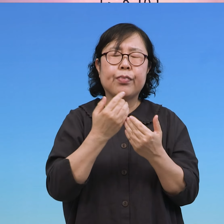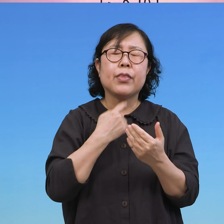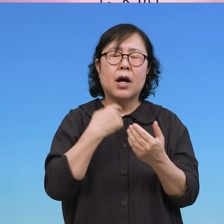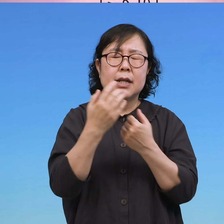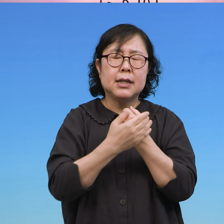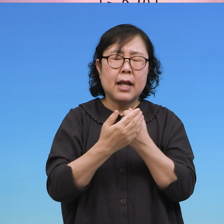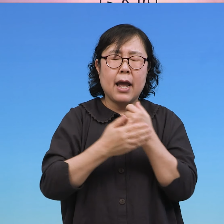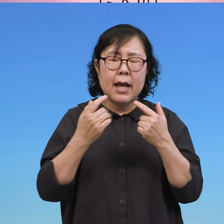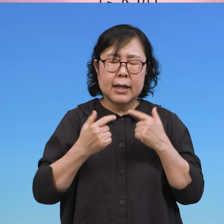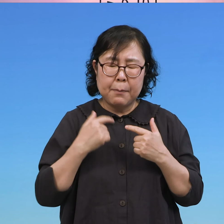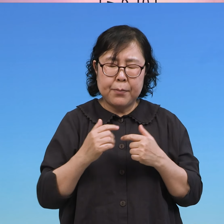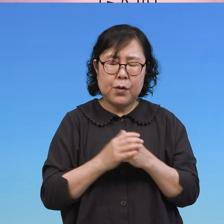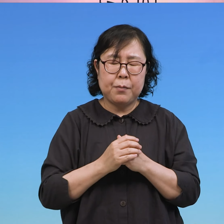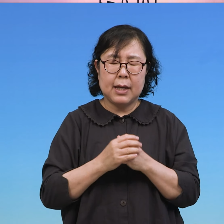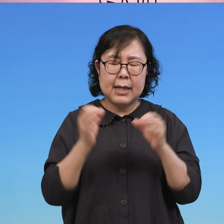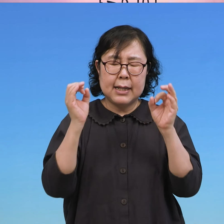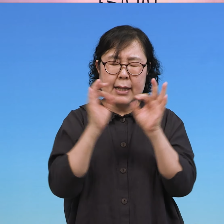기쁨이